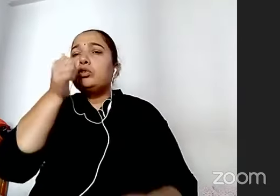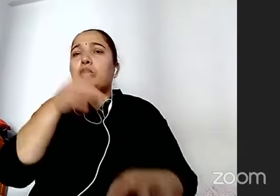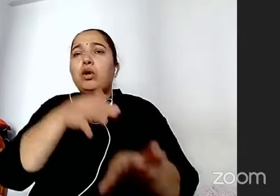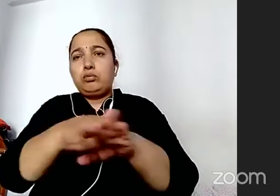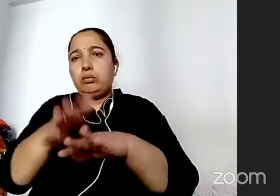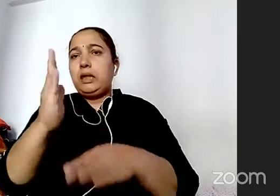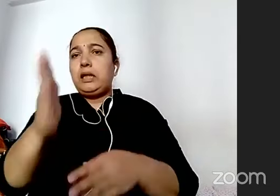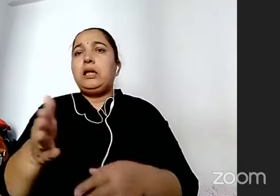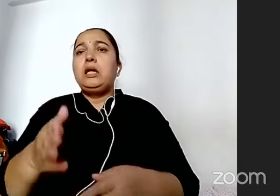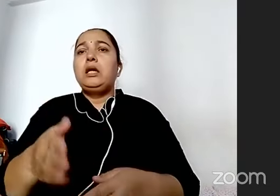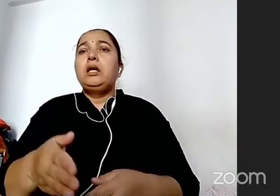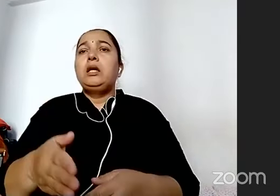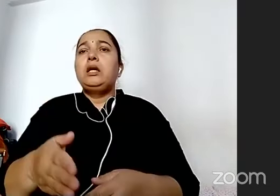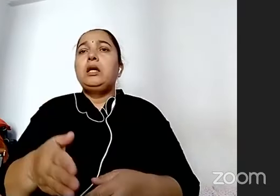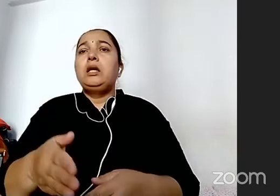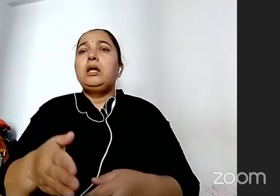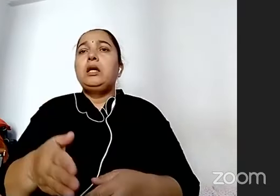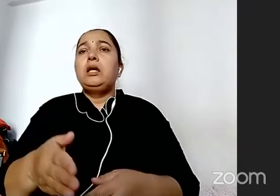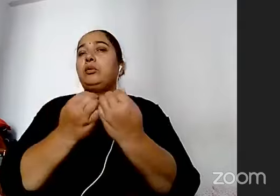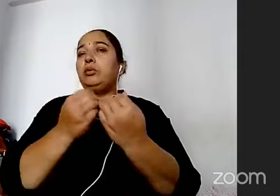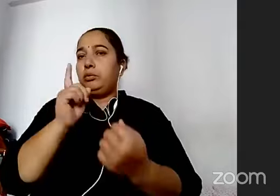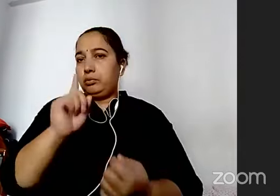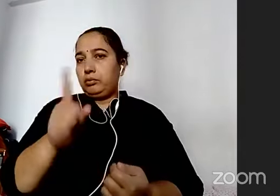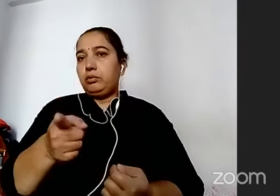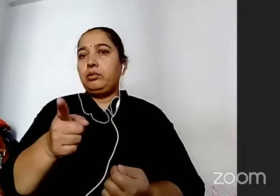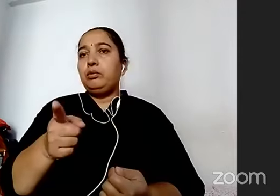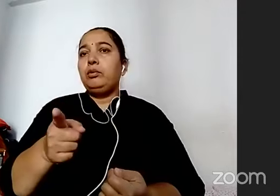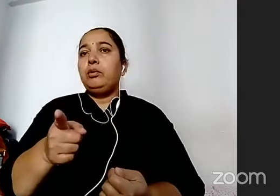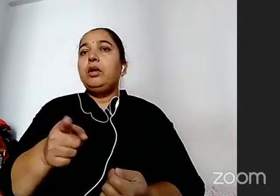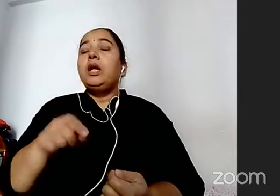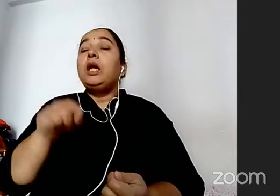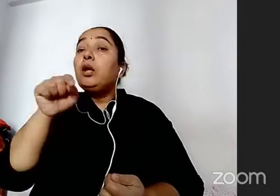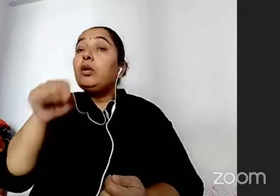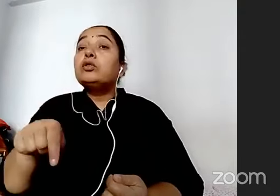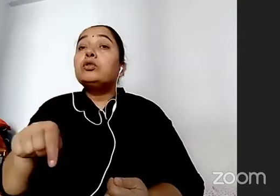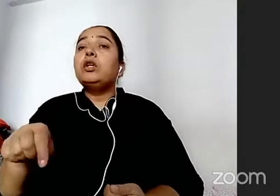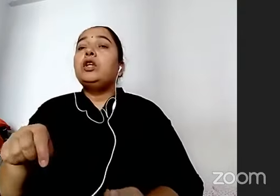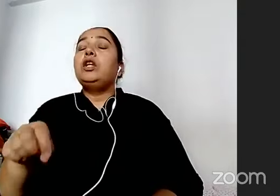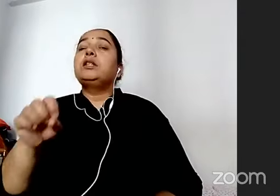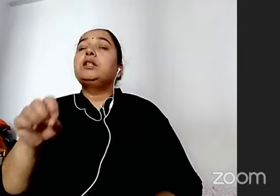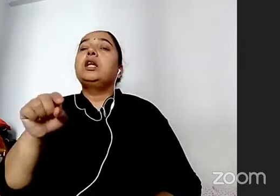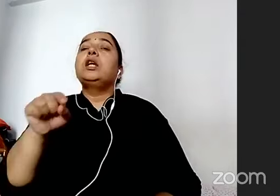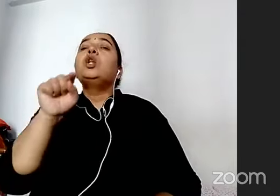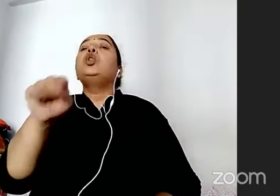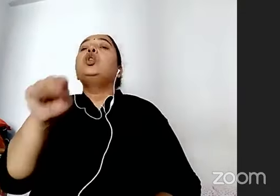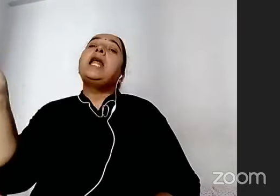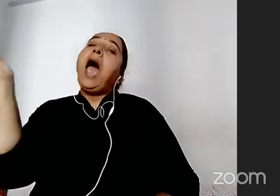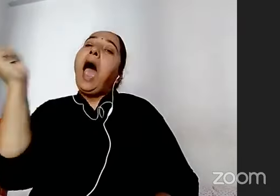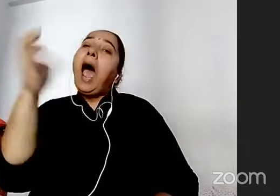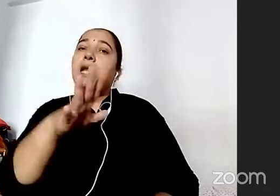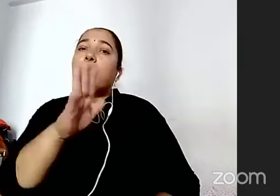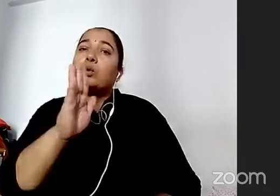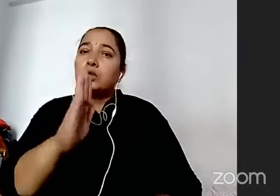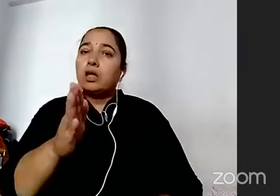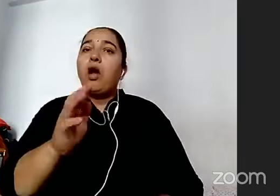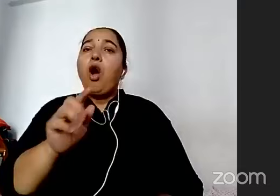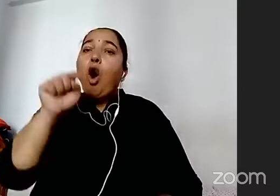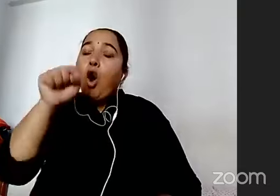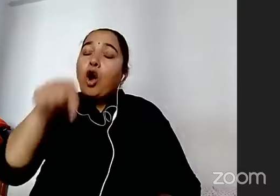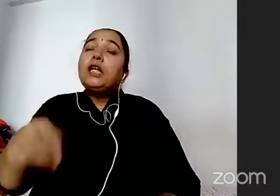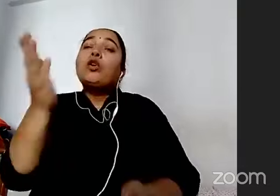यसले चाहिँ तपाईँको चाहिँ एउटा प्रहार गरेको छ त्यो प्रहारमा चाहिँ अहिलेको डिसेबिलिटी चाहिँ डिस्कोर्सभित्र